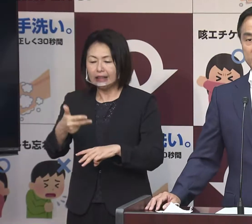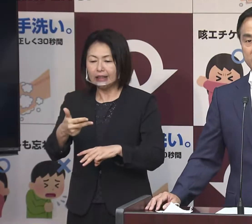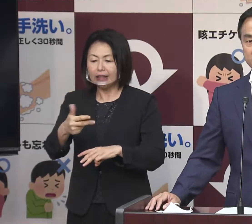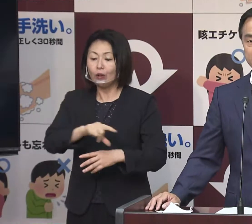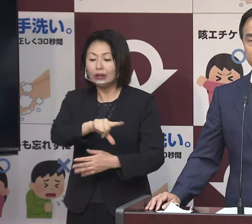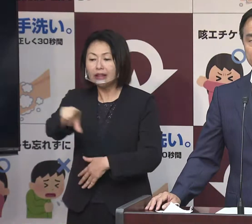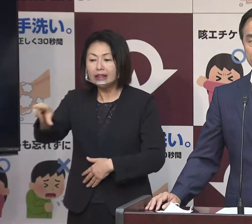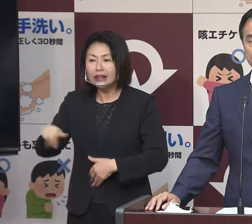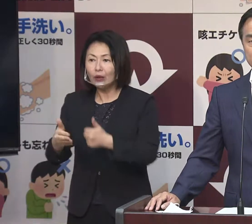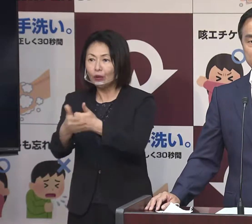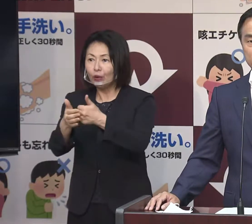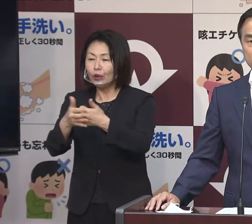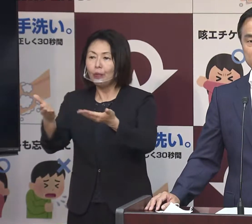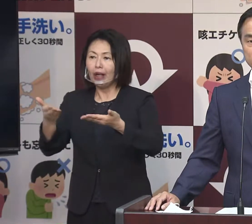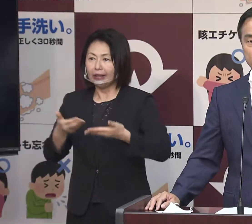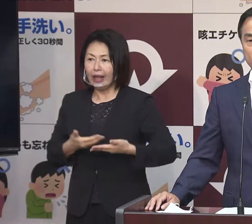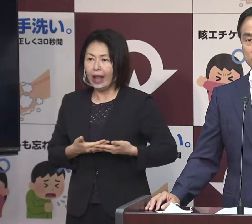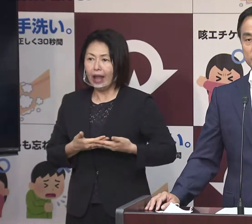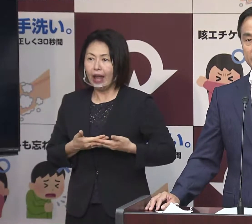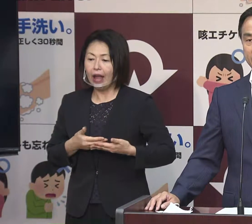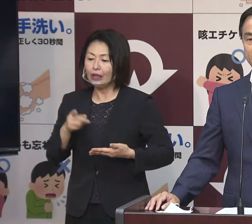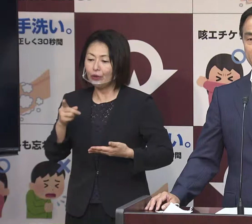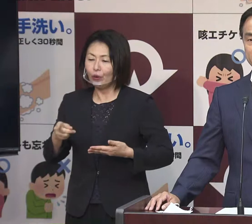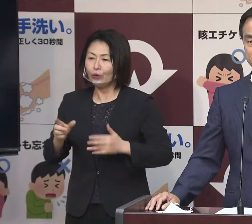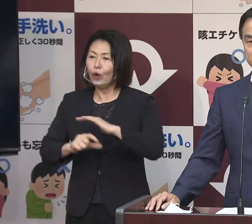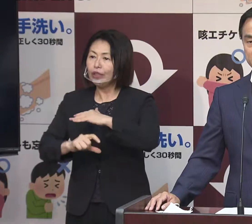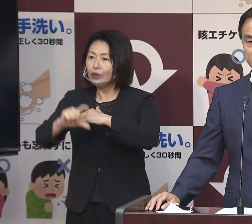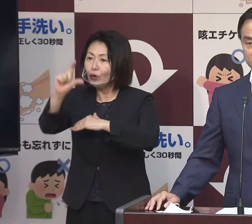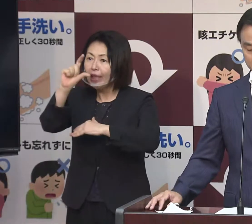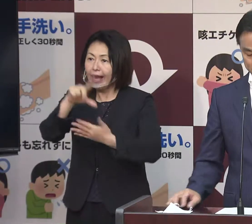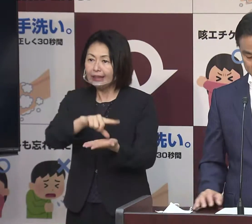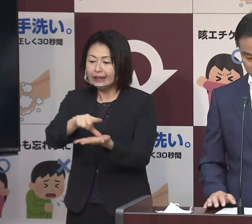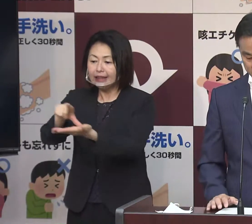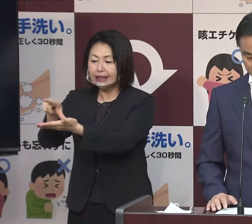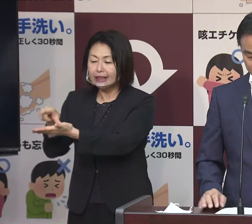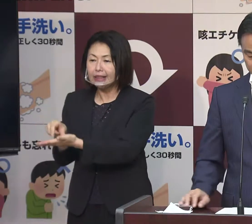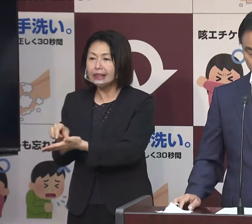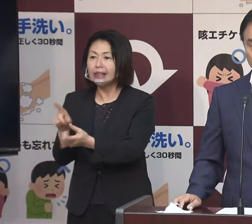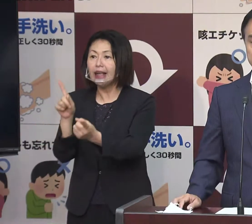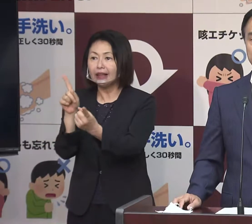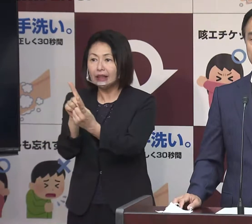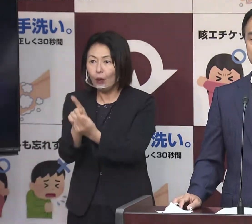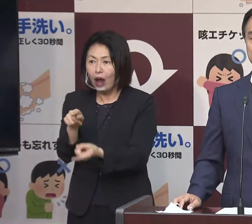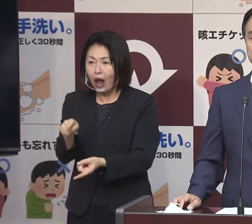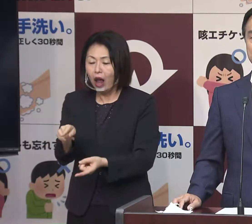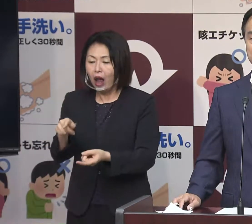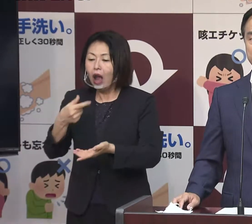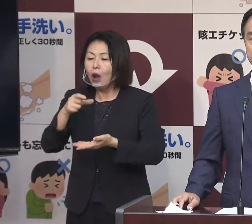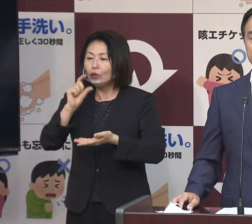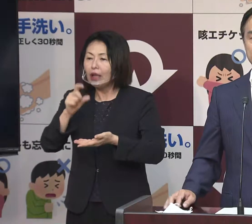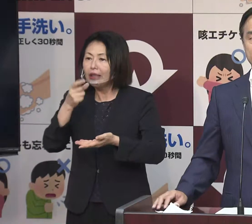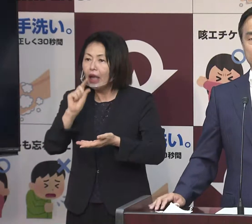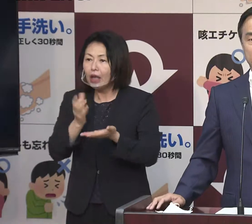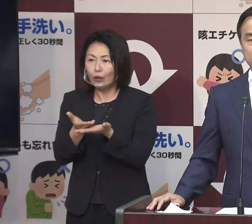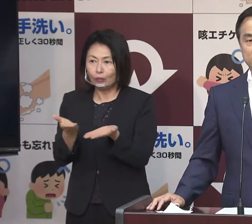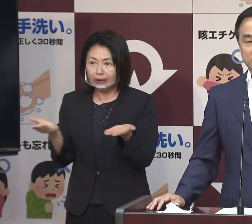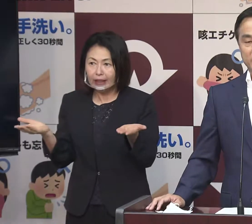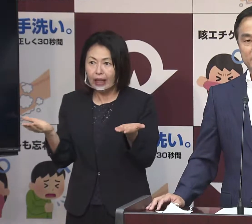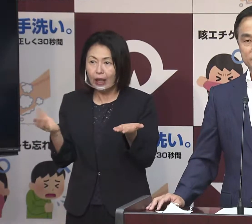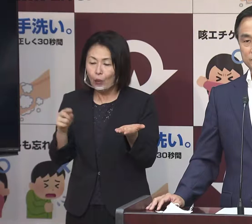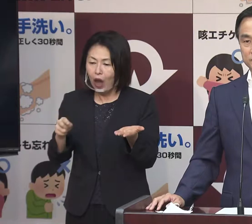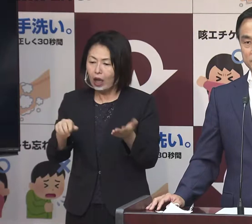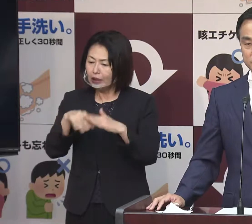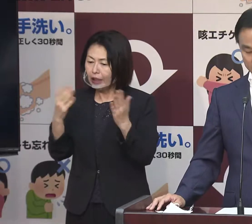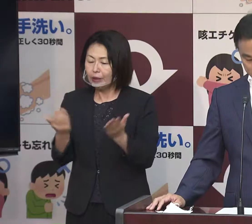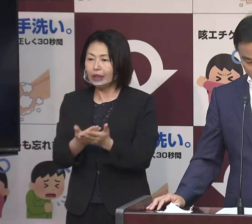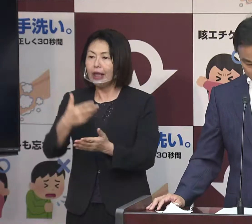力もいただいてですね、この山陽小野田市の日の出地域におけますですね、このお酒を提供する飲食店、これが全部で